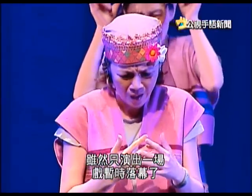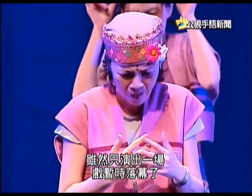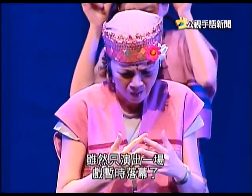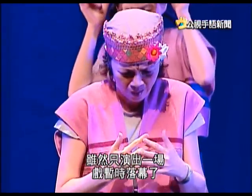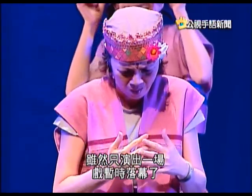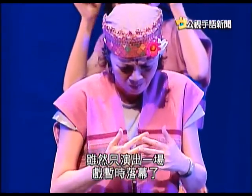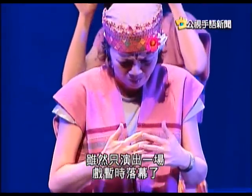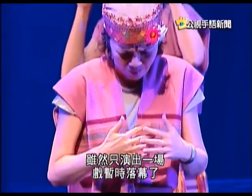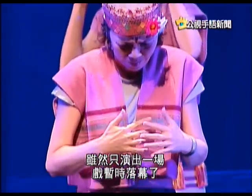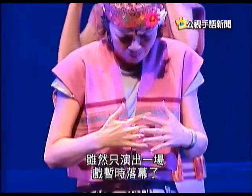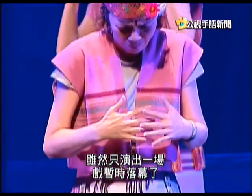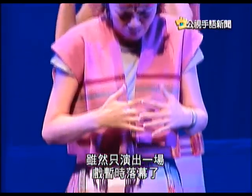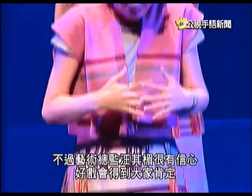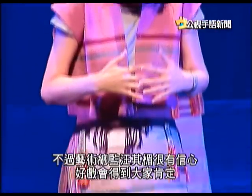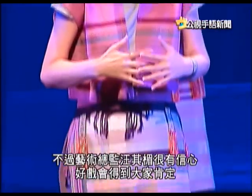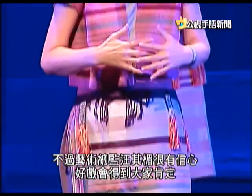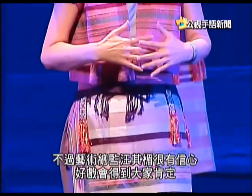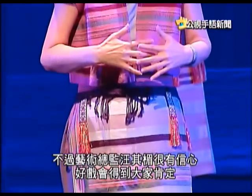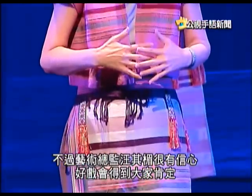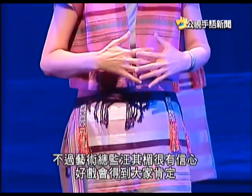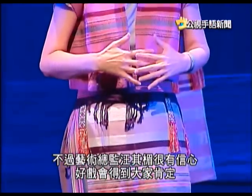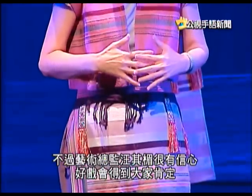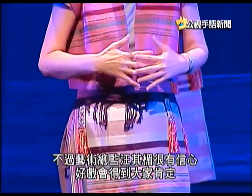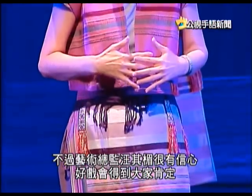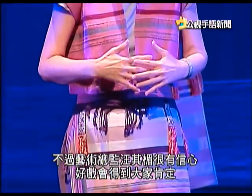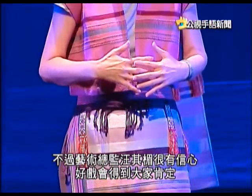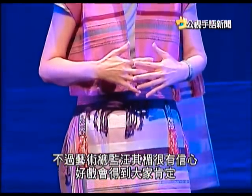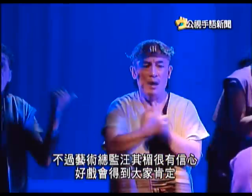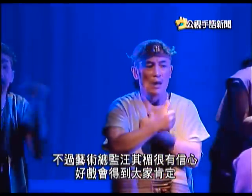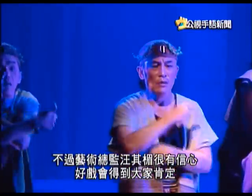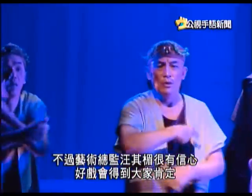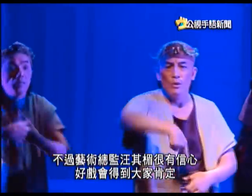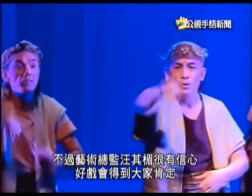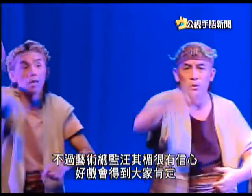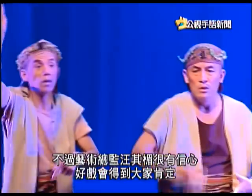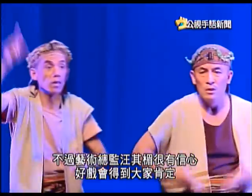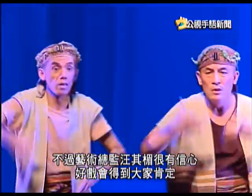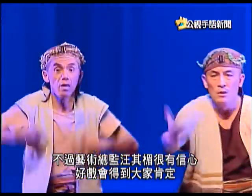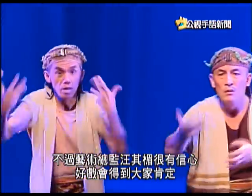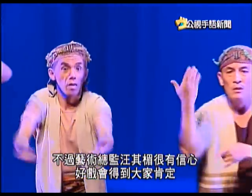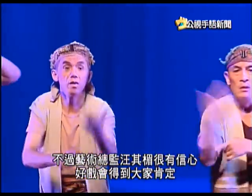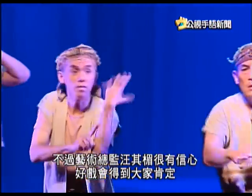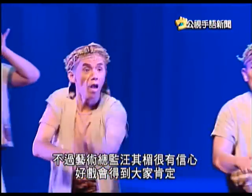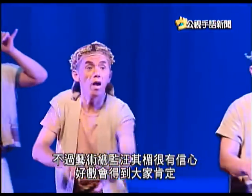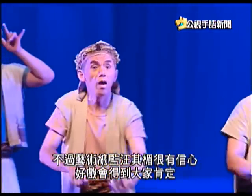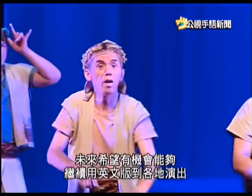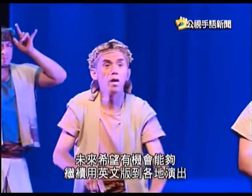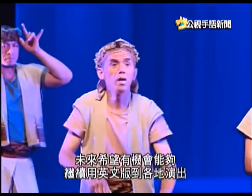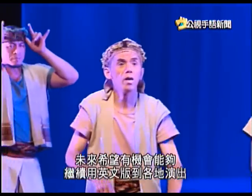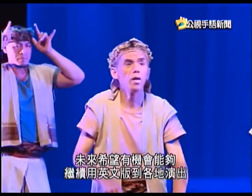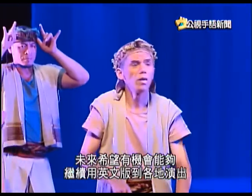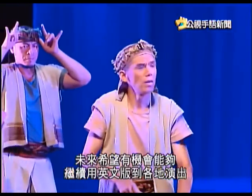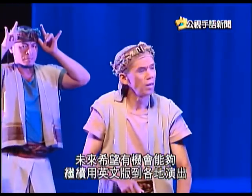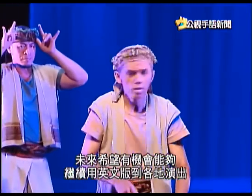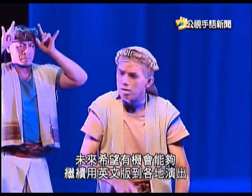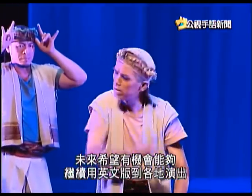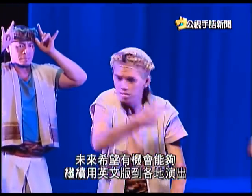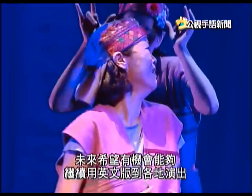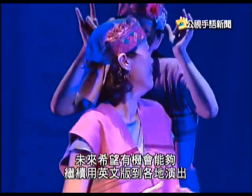戏暂时落幕了，不过艺术总监汪奇梅很有信心，好戏会得到大家肯定，未来希望有机会能够继续用英文版